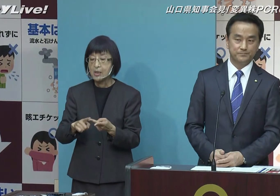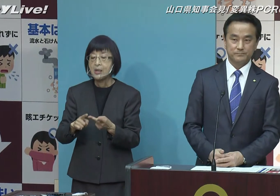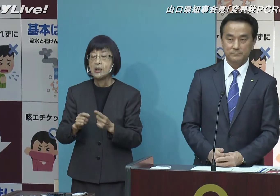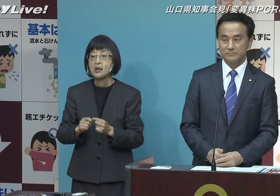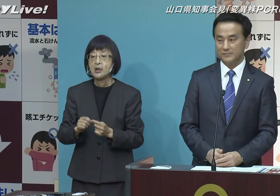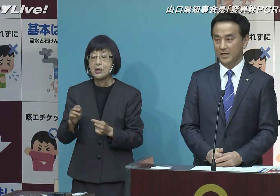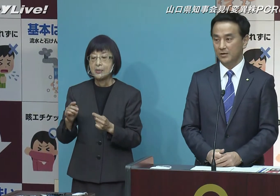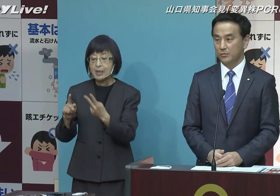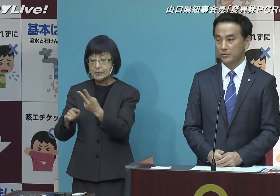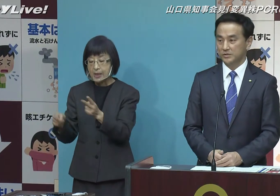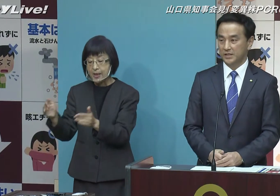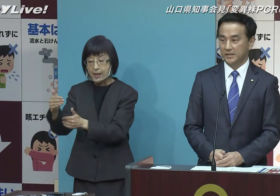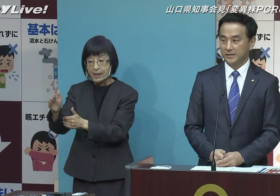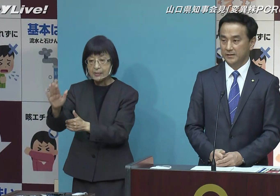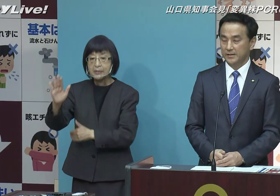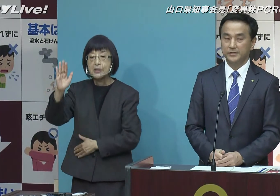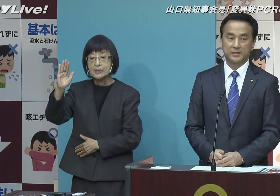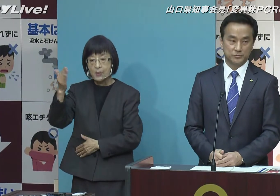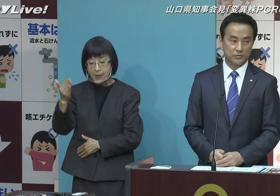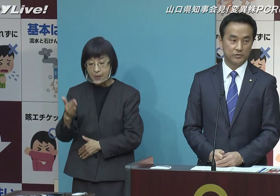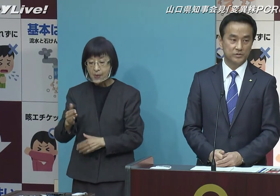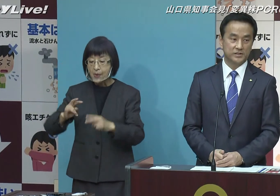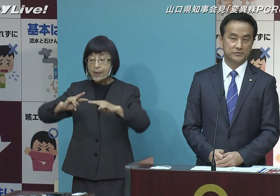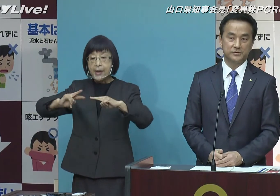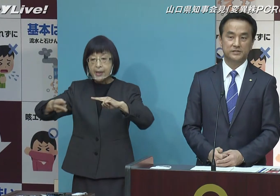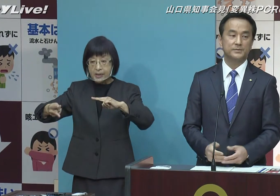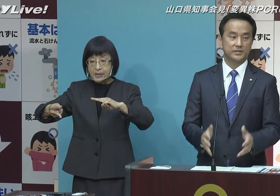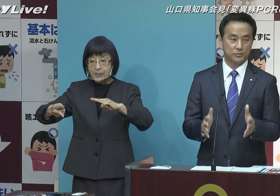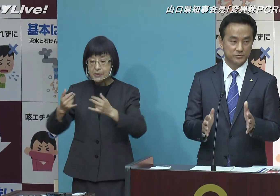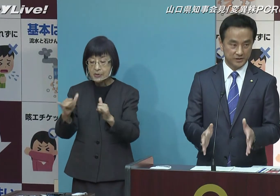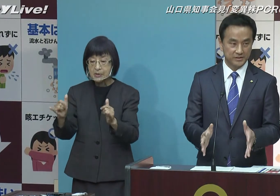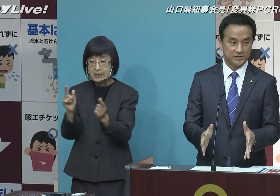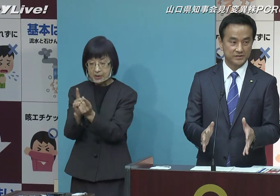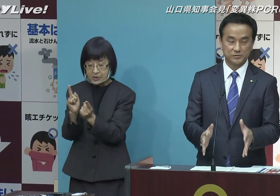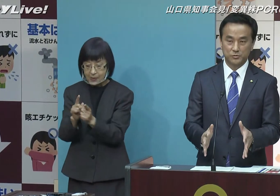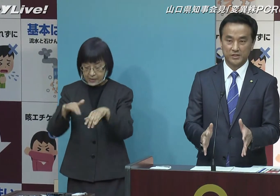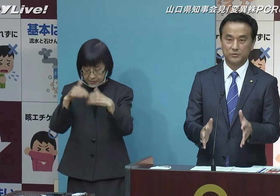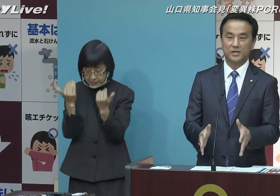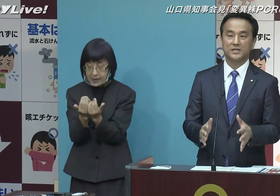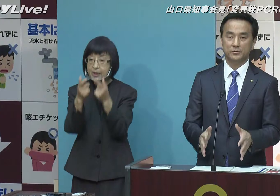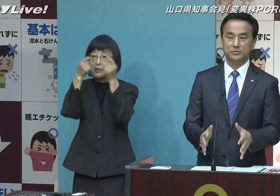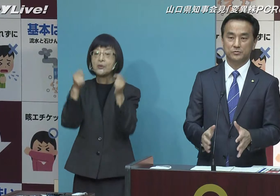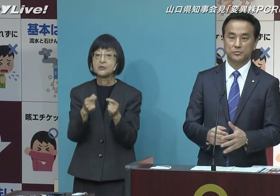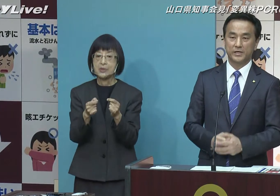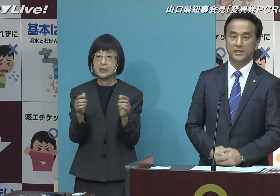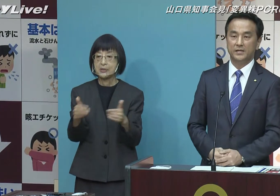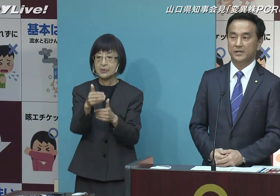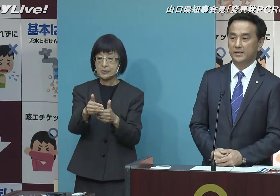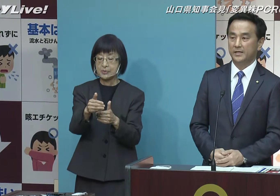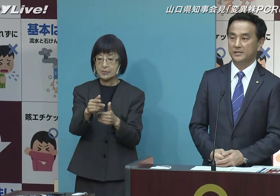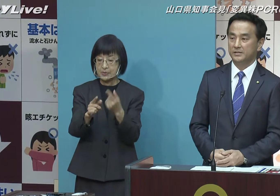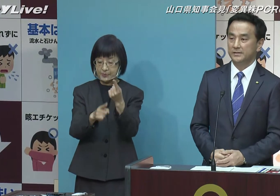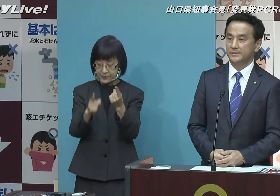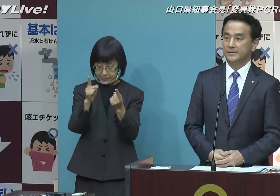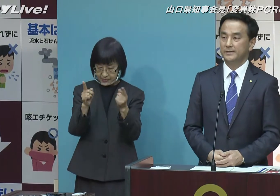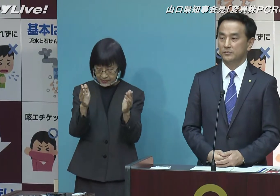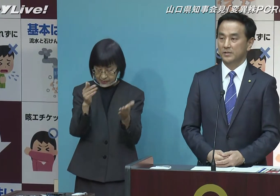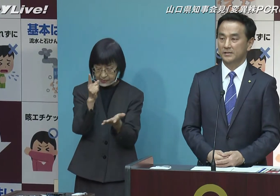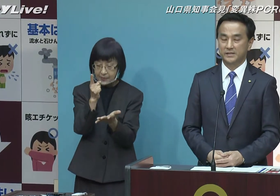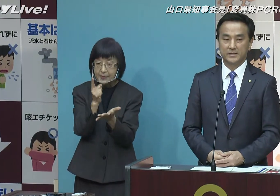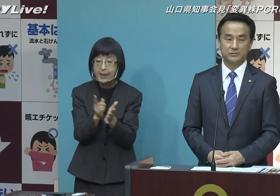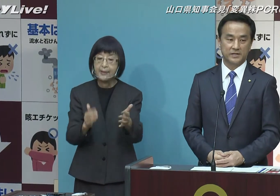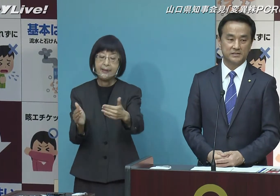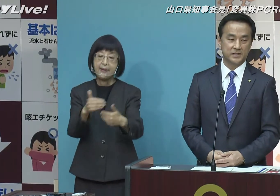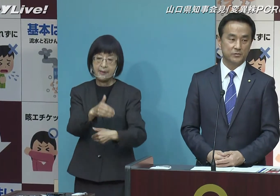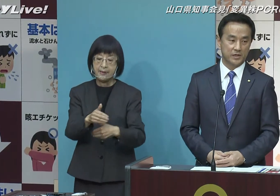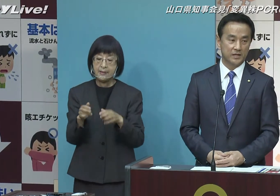ども、この陽性変異株の陽性者についてはすべて個室でですね、しっかりとそこから広がらないようにということで、その感